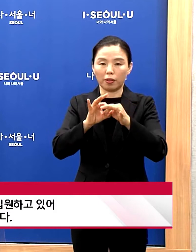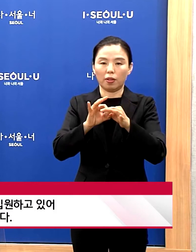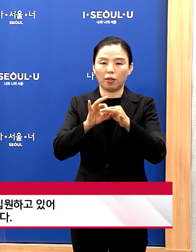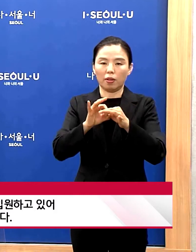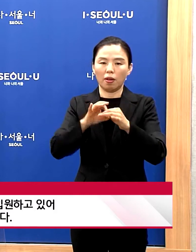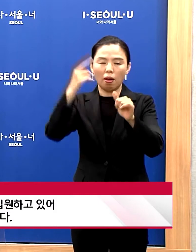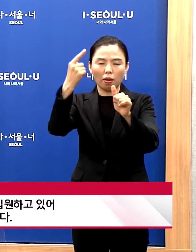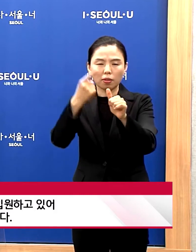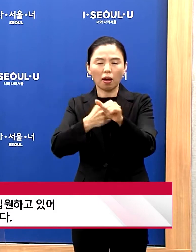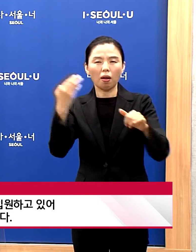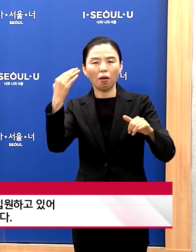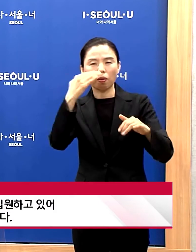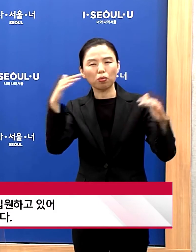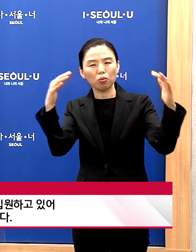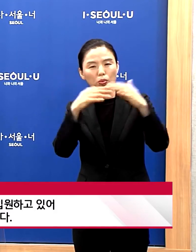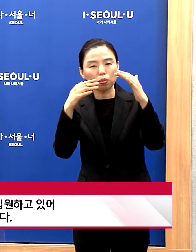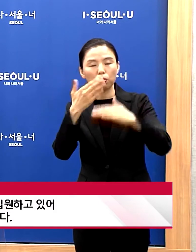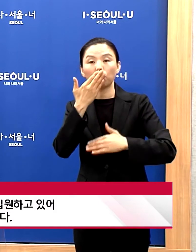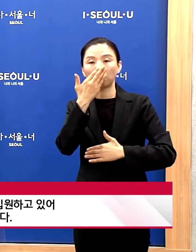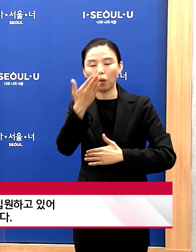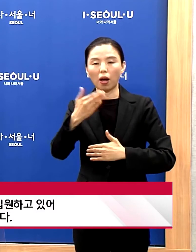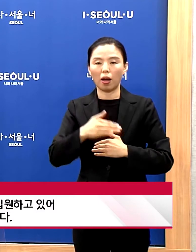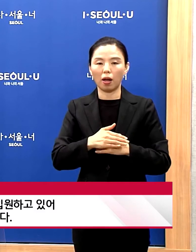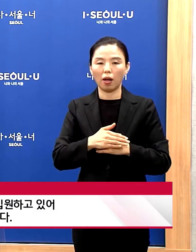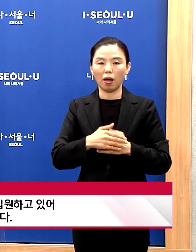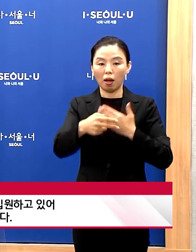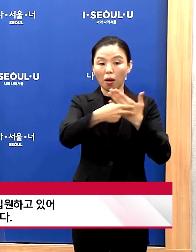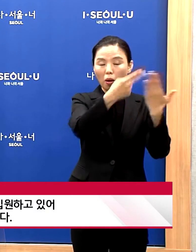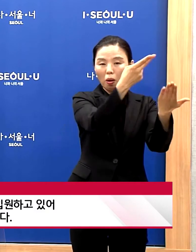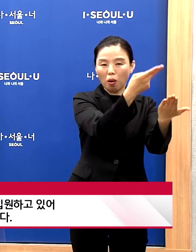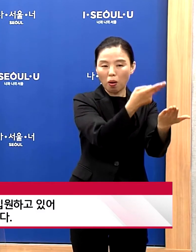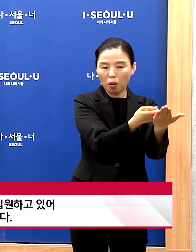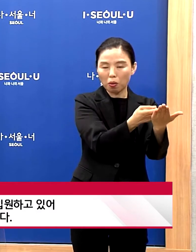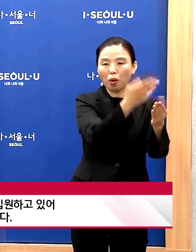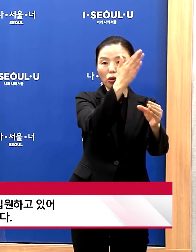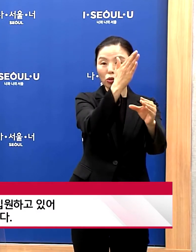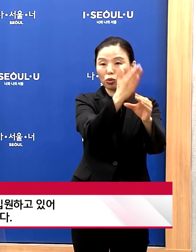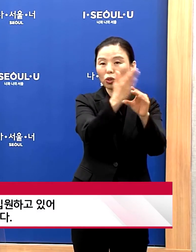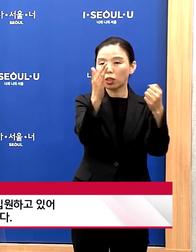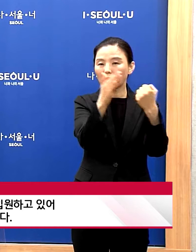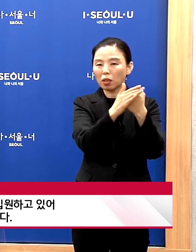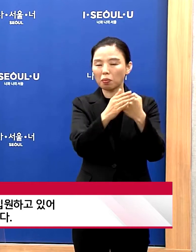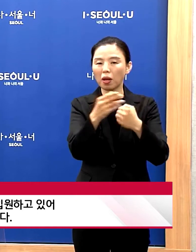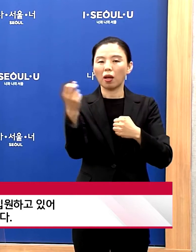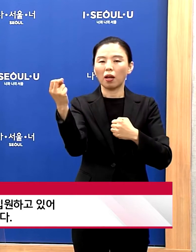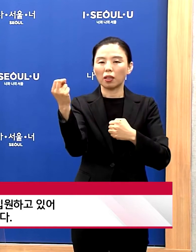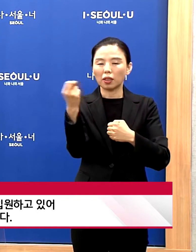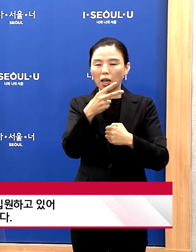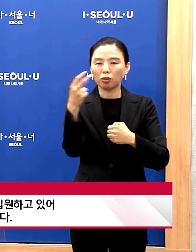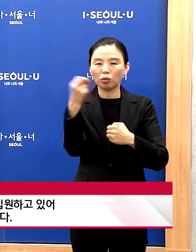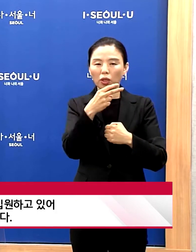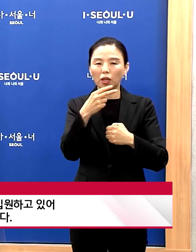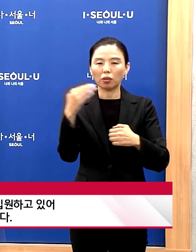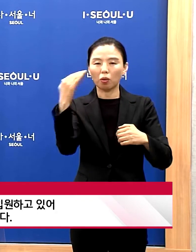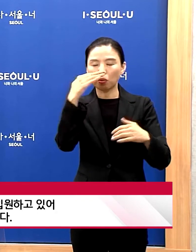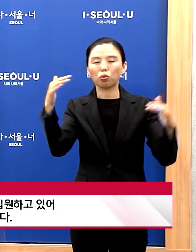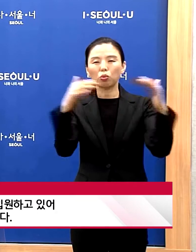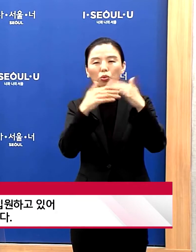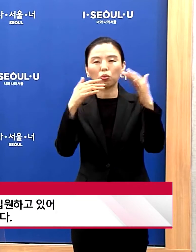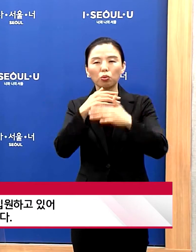자연환기가 가능하나 환자가 입원하고 있어 수시로 실시하기는 어려웠던